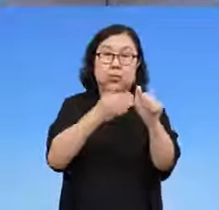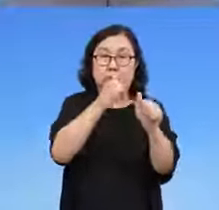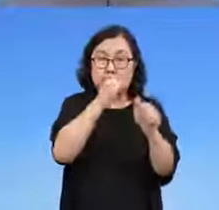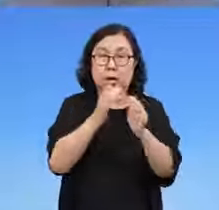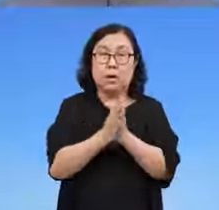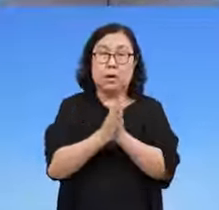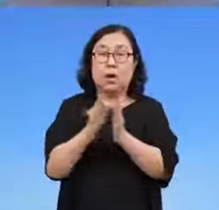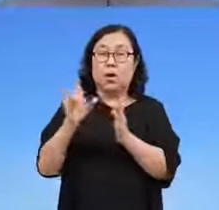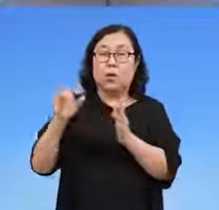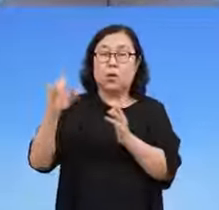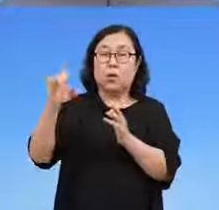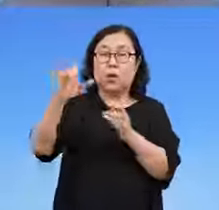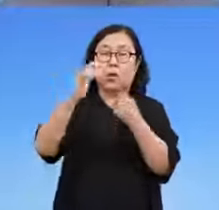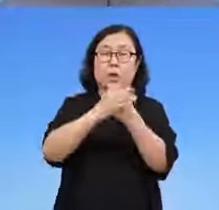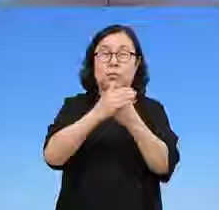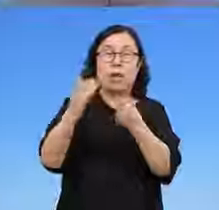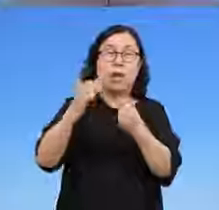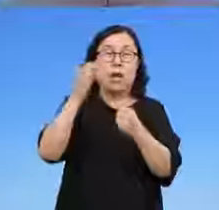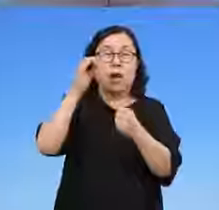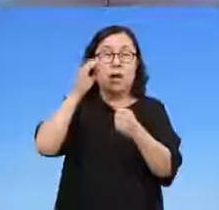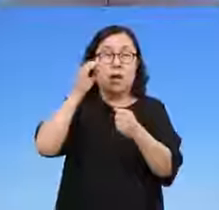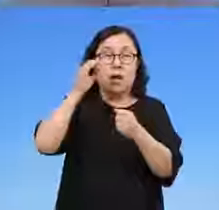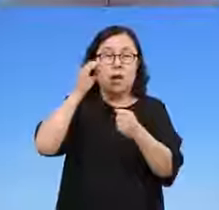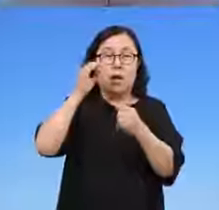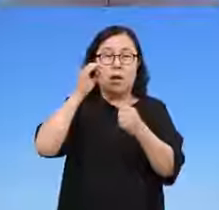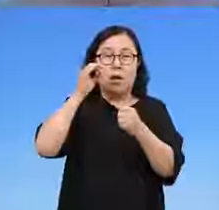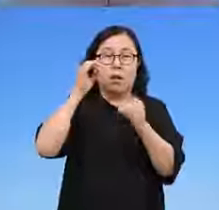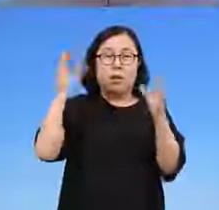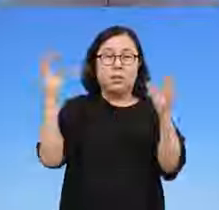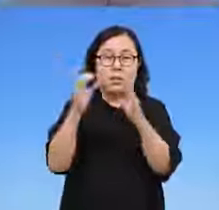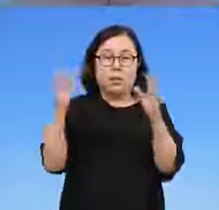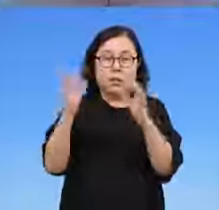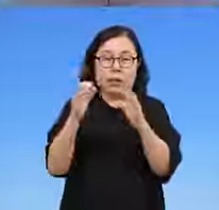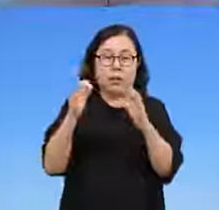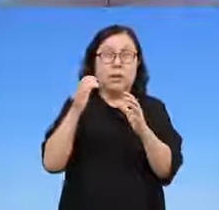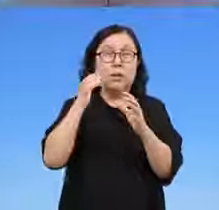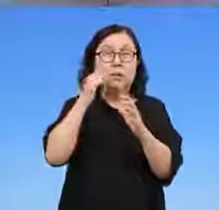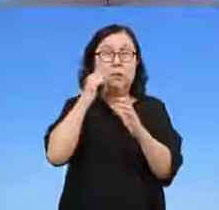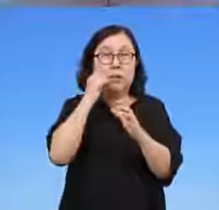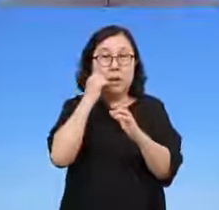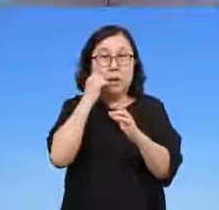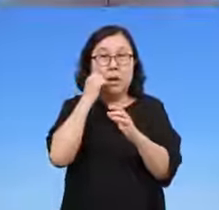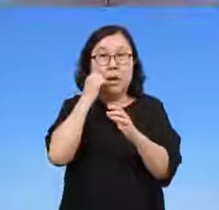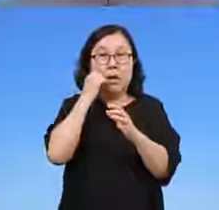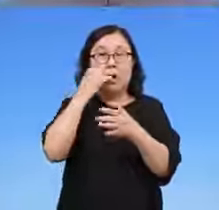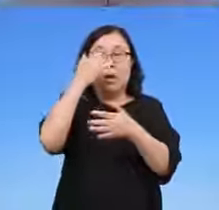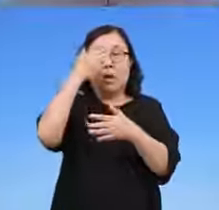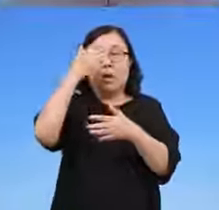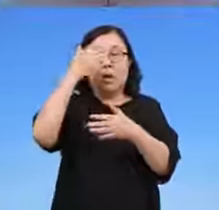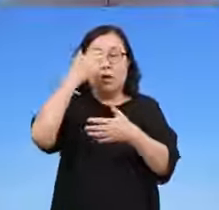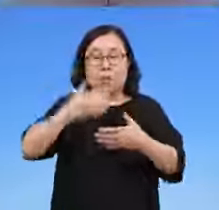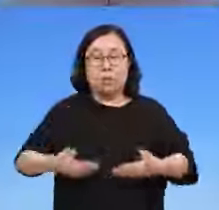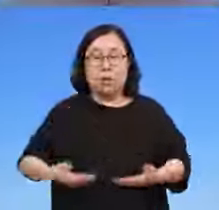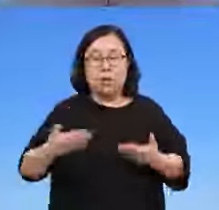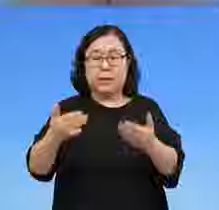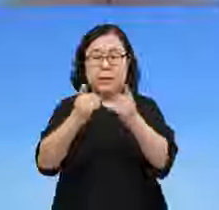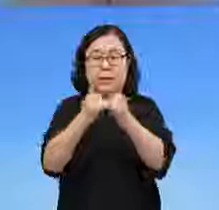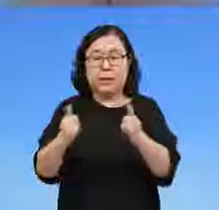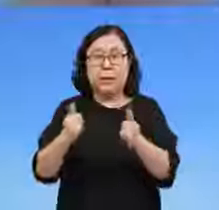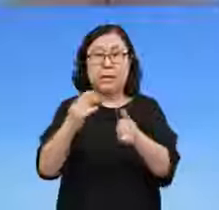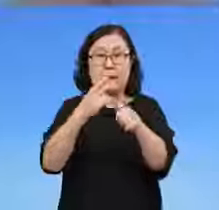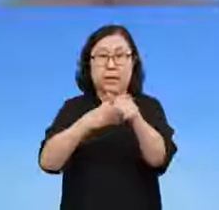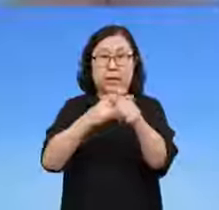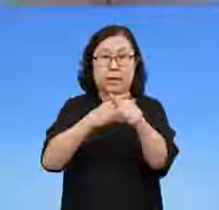지금 못 모이지 않습니까? 그래서 제가 그 영상에 보니까요, 정말 울컥했습니다. 그 봉사자 선생님이요,